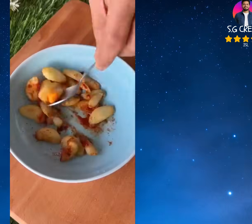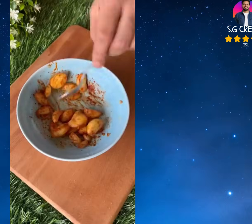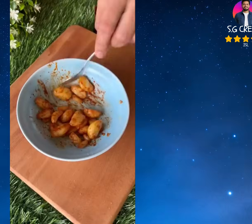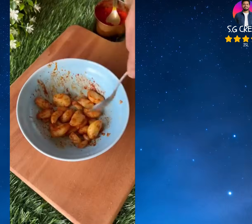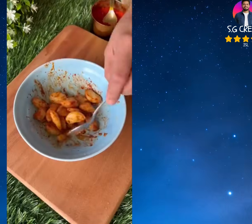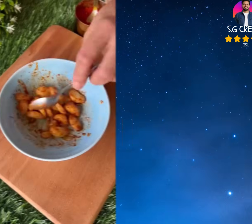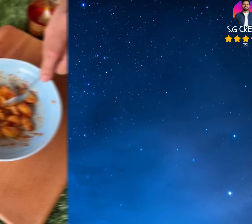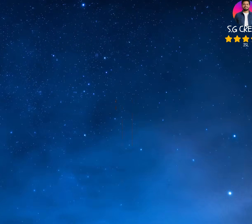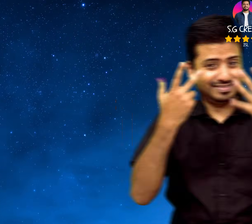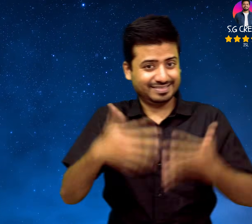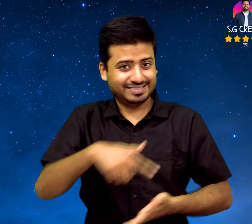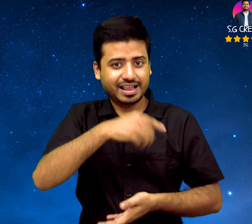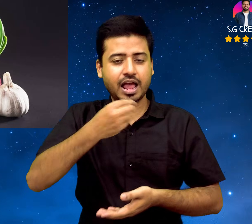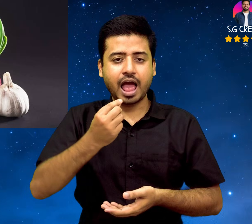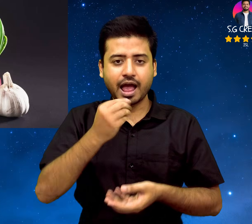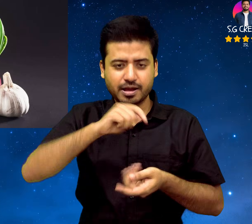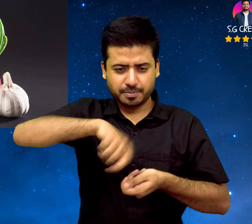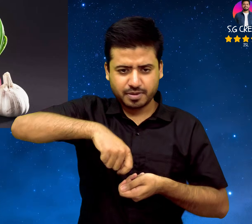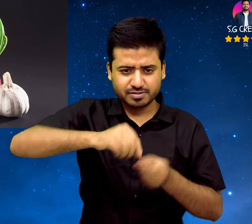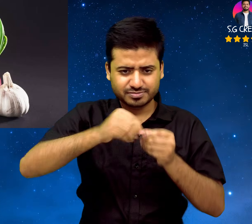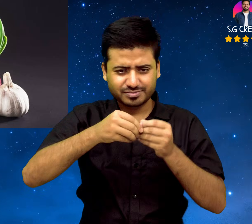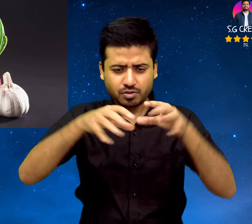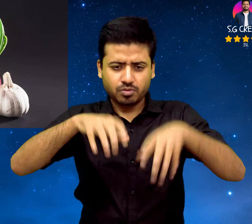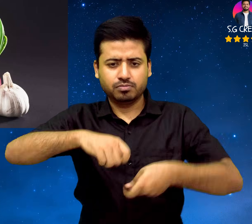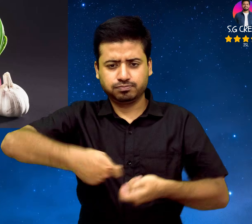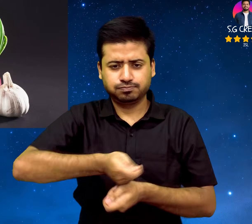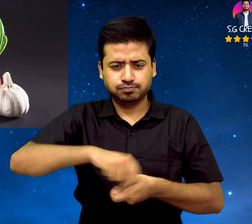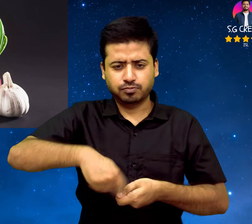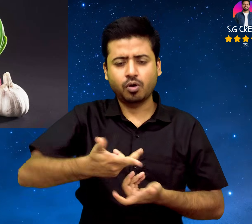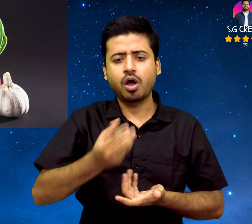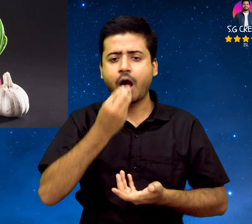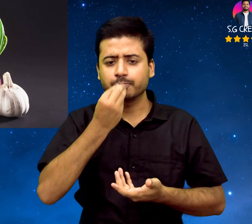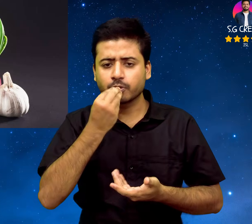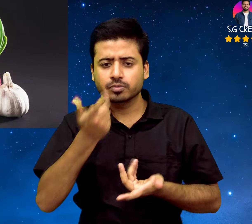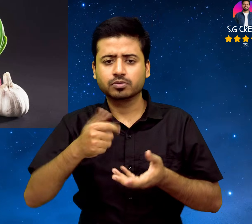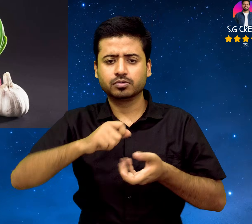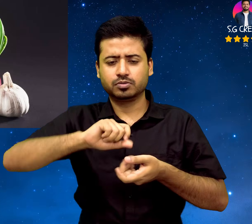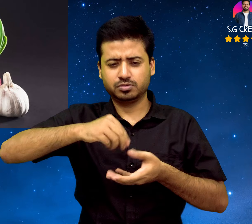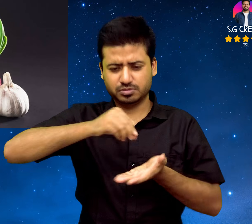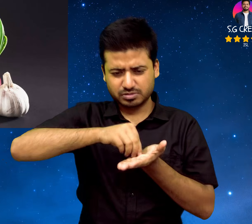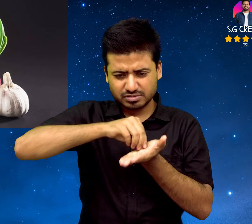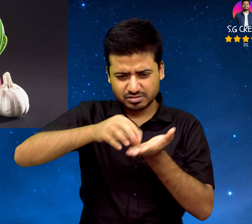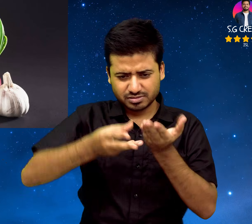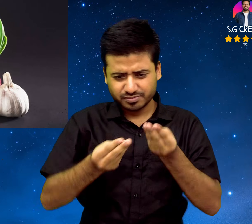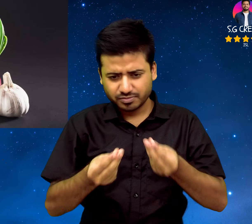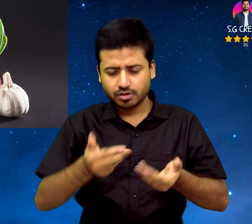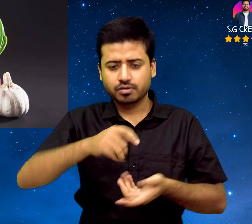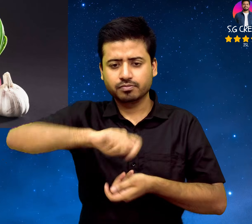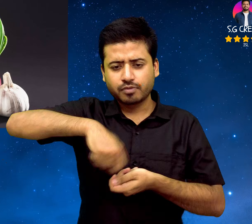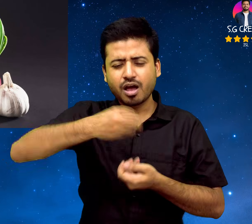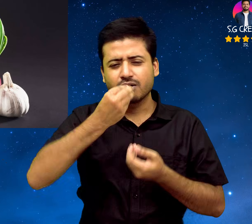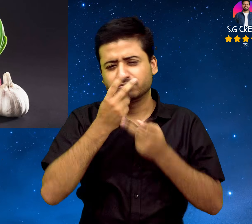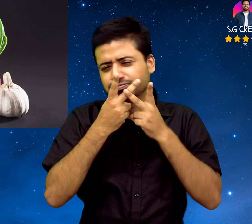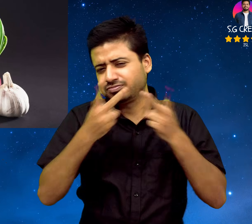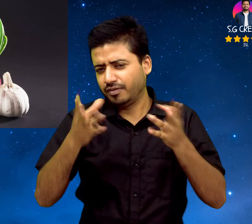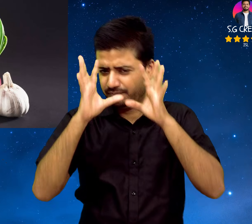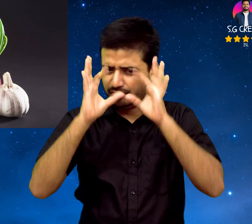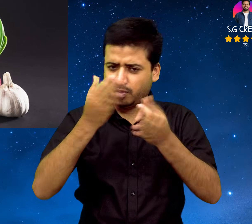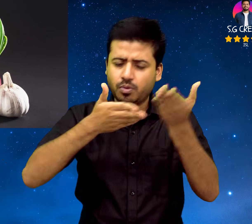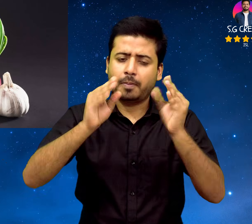को मिक्स करें और एंजॉय। 2. Suppressing nuclear factor kappa B, NF$/kappa B, a key